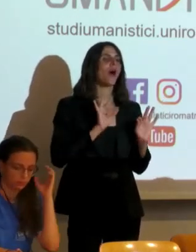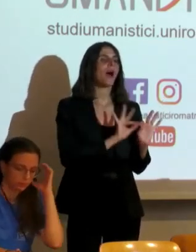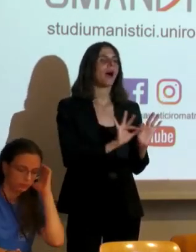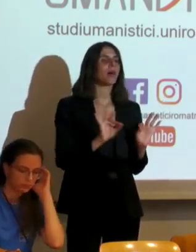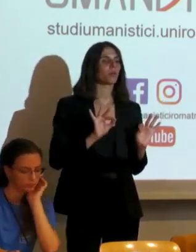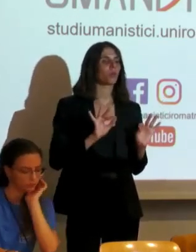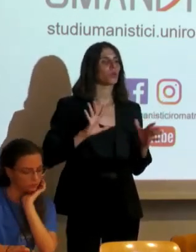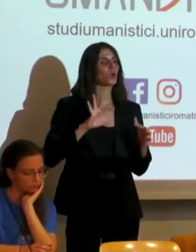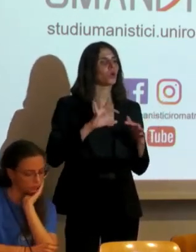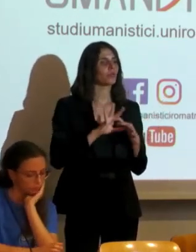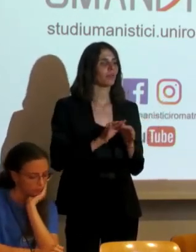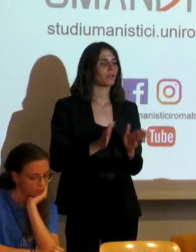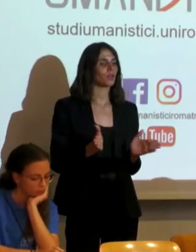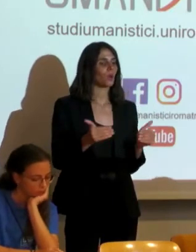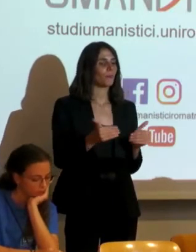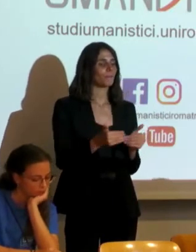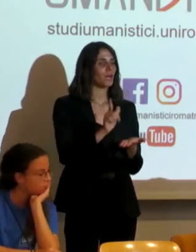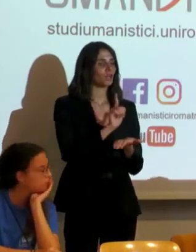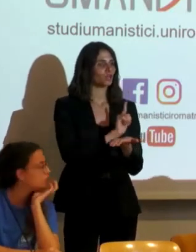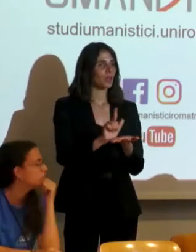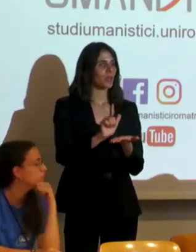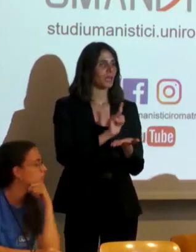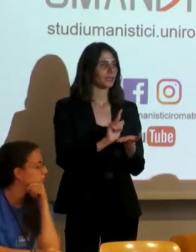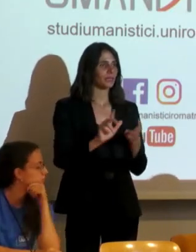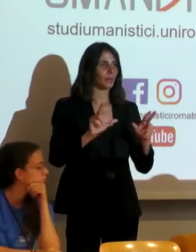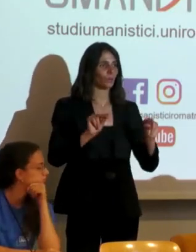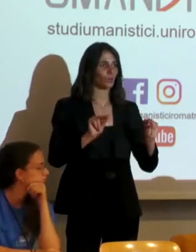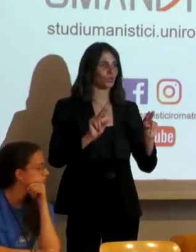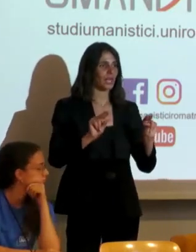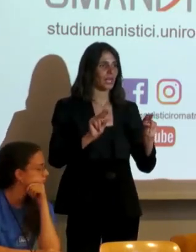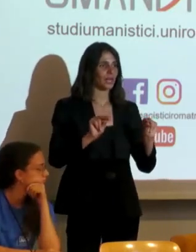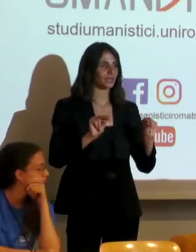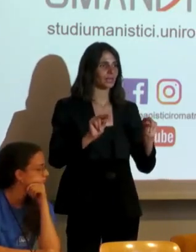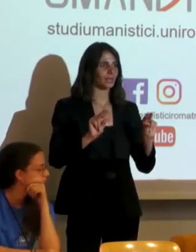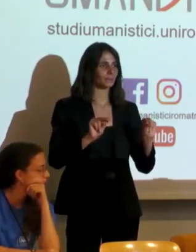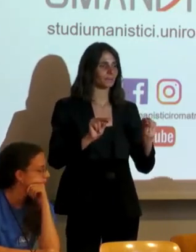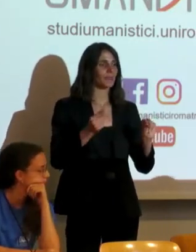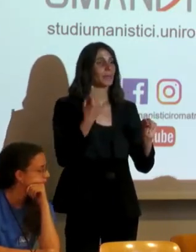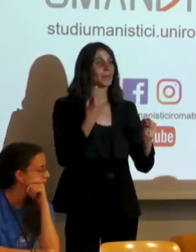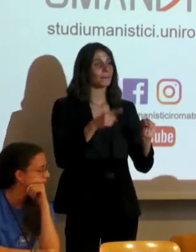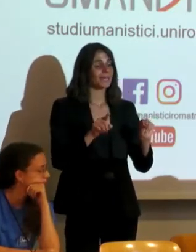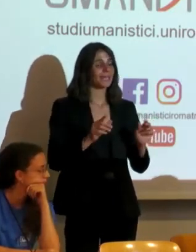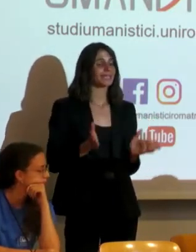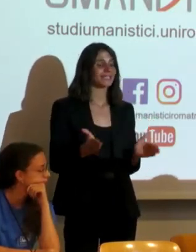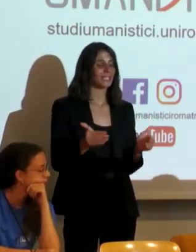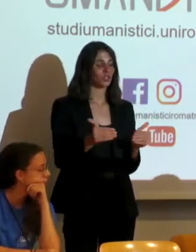comparto di lettere moderne, sia per il settore